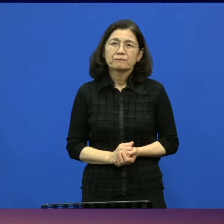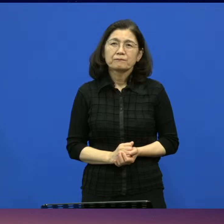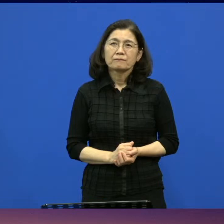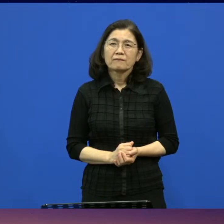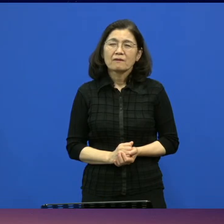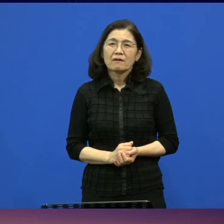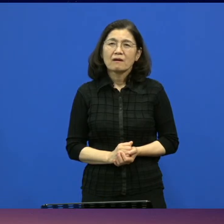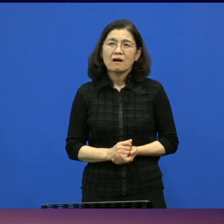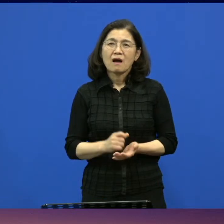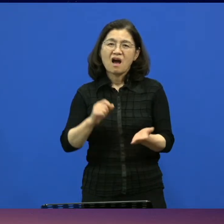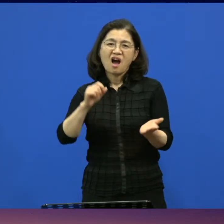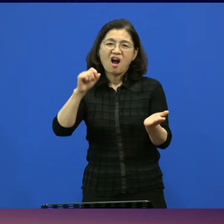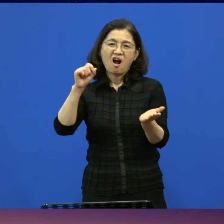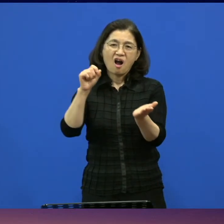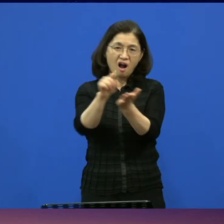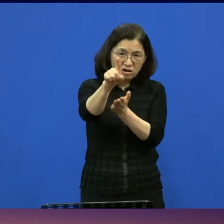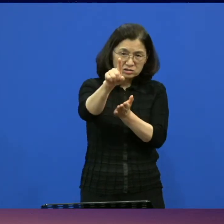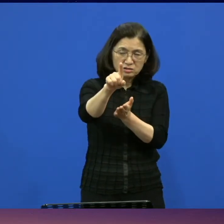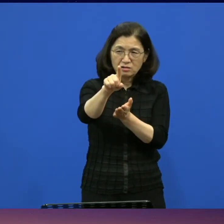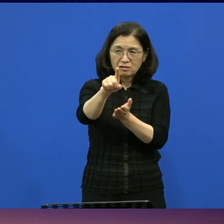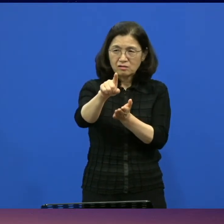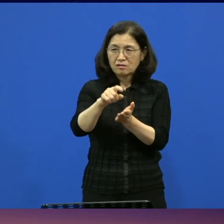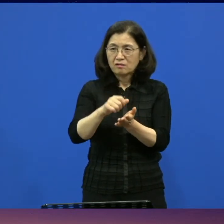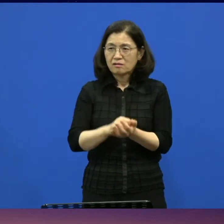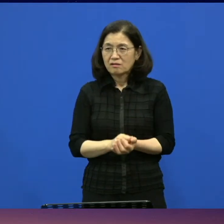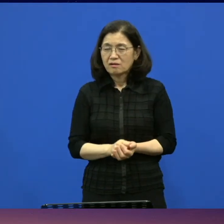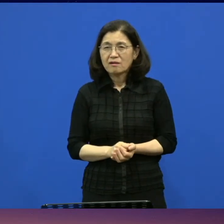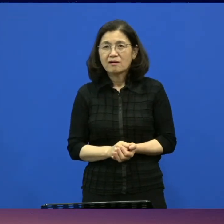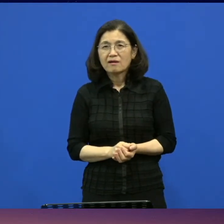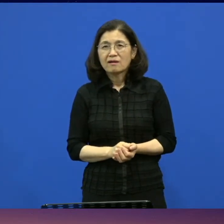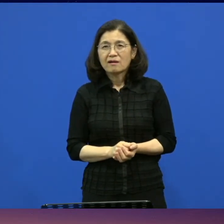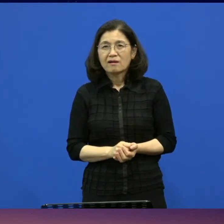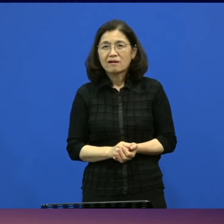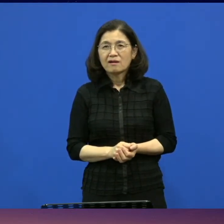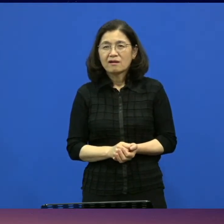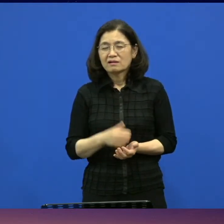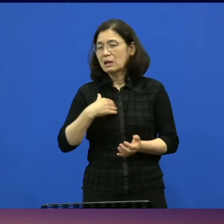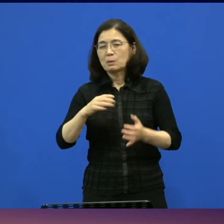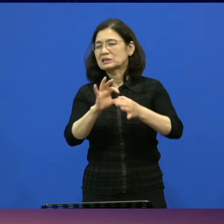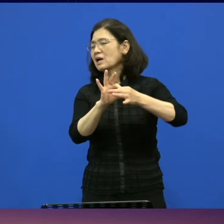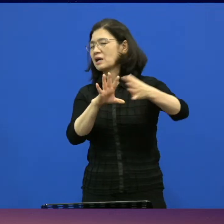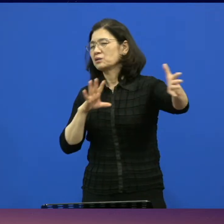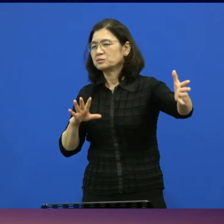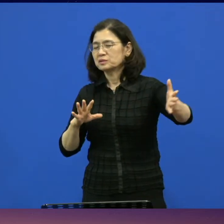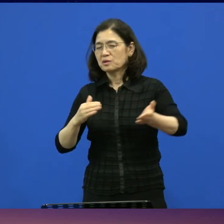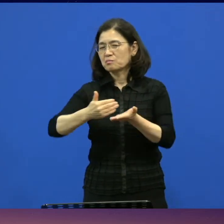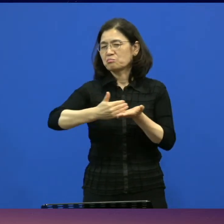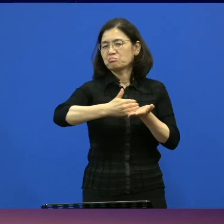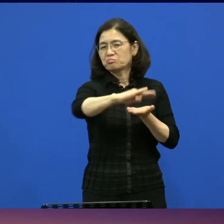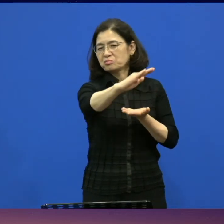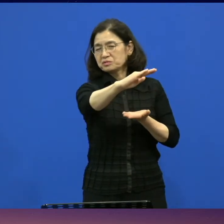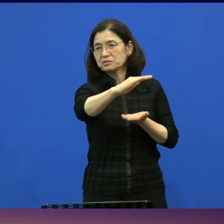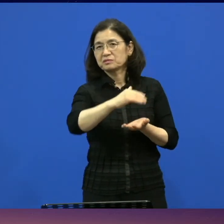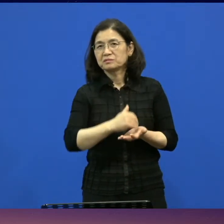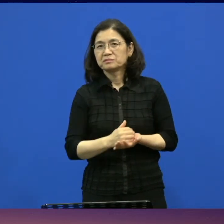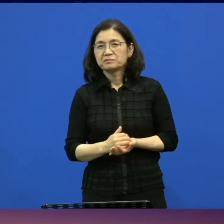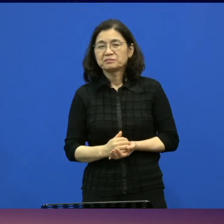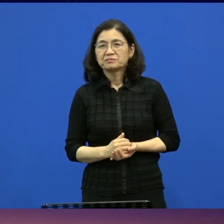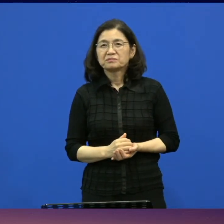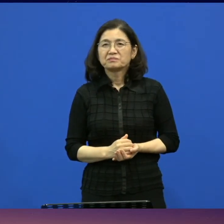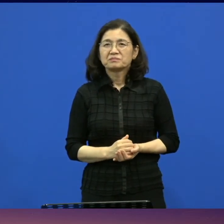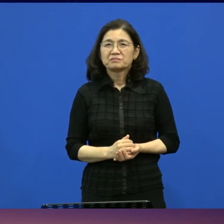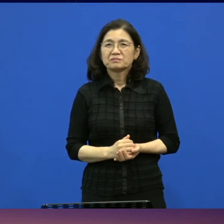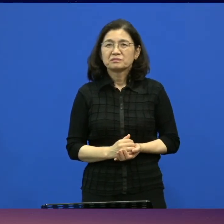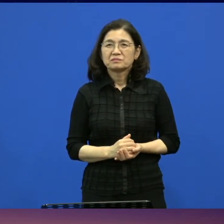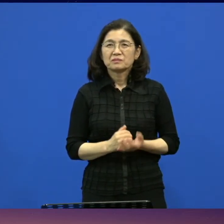끄자! 이런 거와 마찬가지예요. 넌 상관없어 이거예요, 여러분. 물리치신대요. 교만한 자를